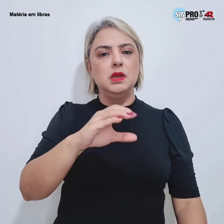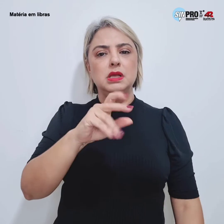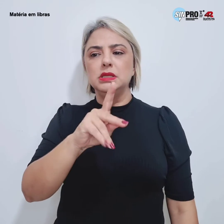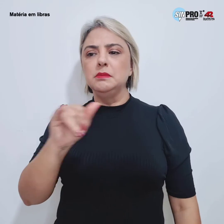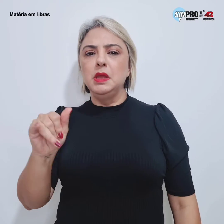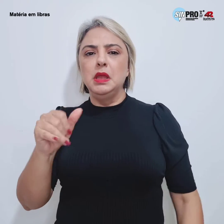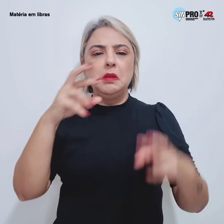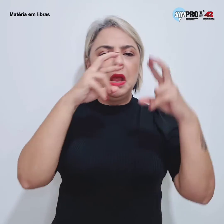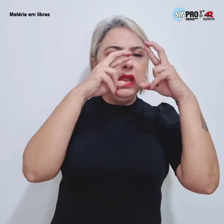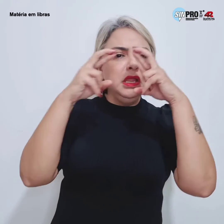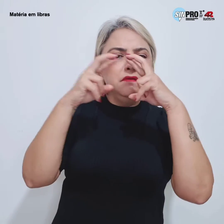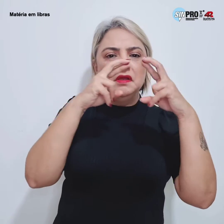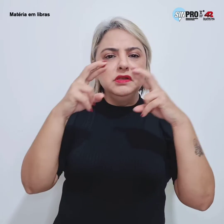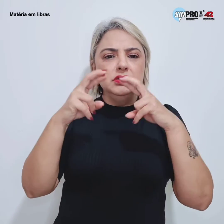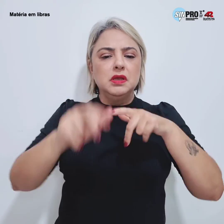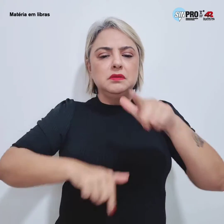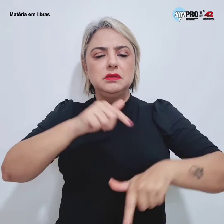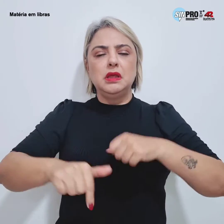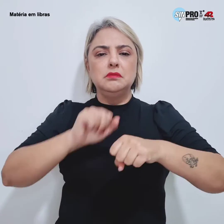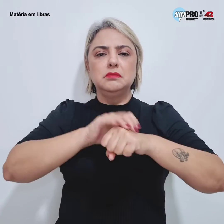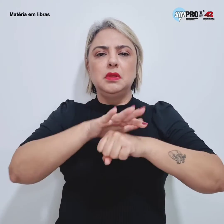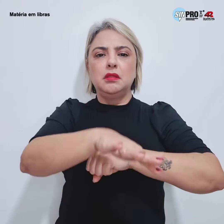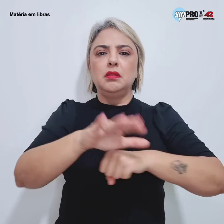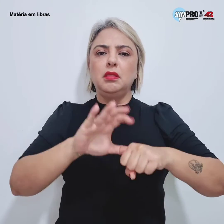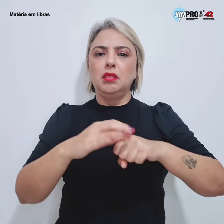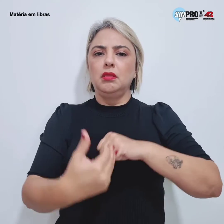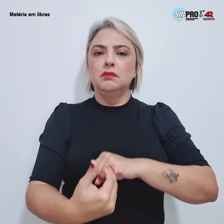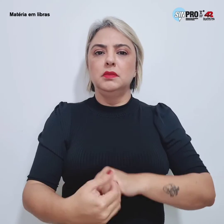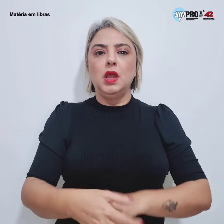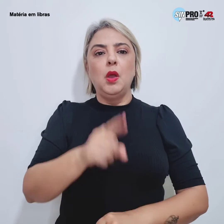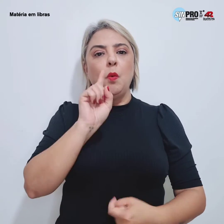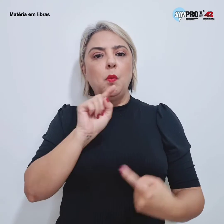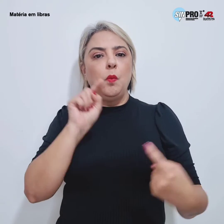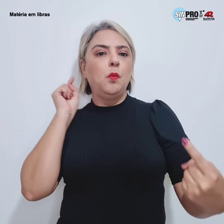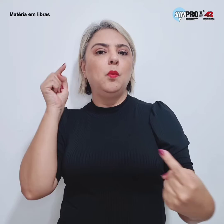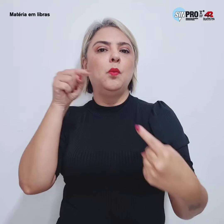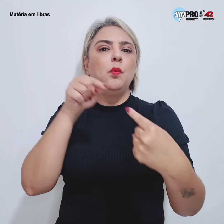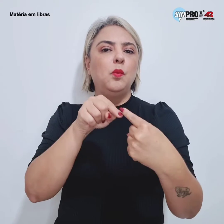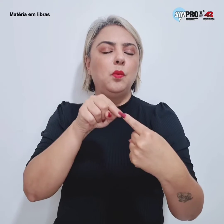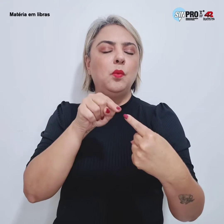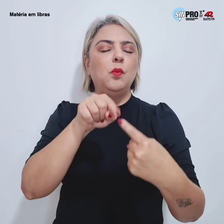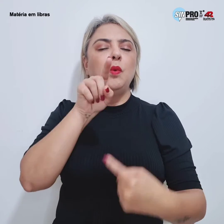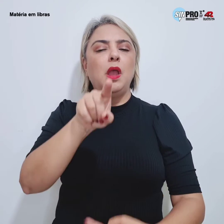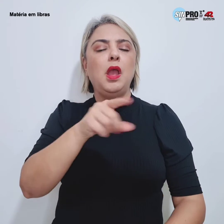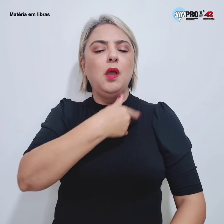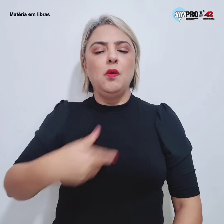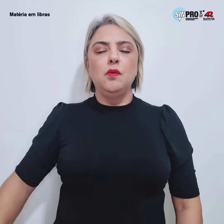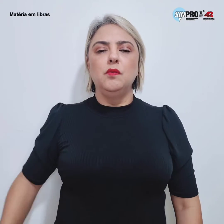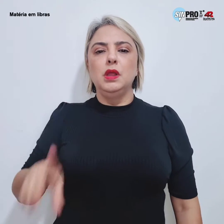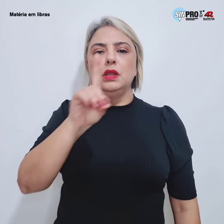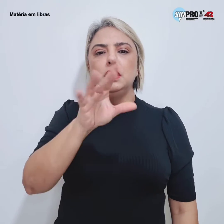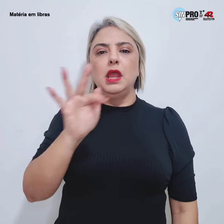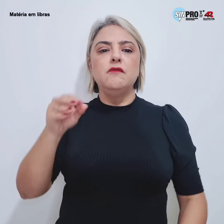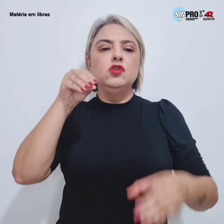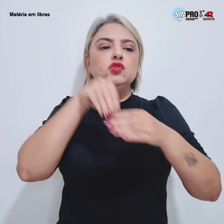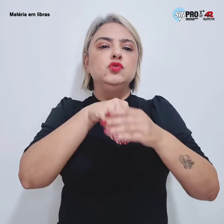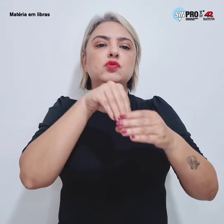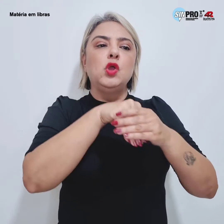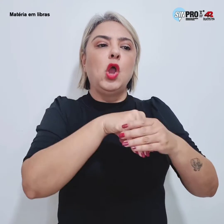uma CPI para apurar a gestão da pandemia. Um dos motivos é o fato do GDF estocar mais